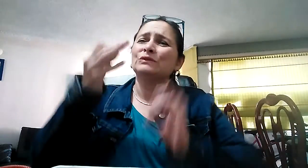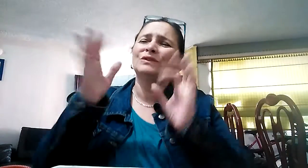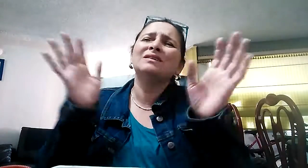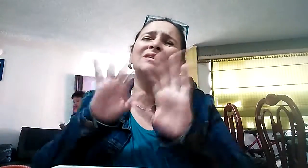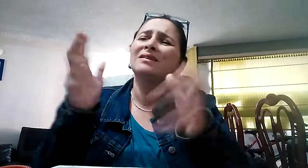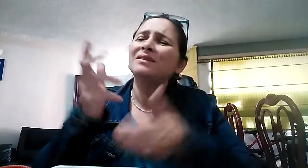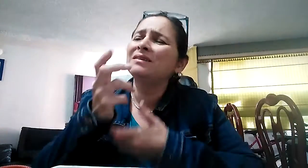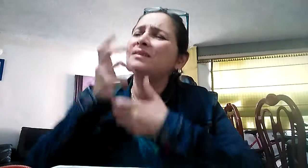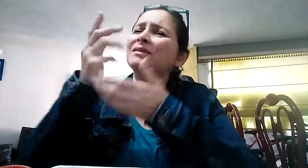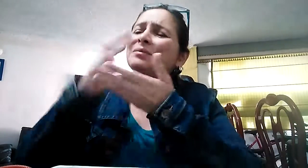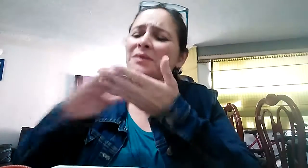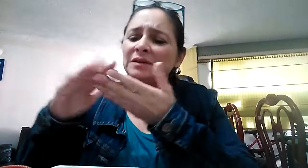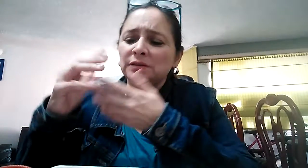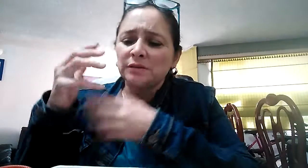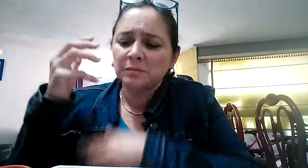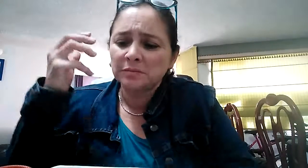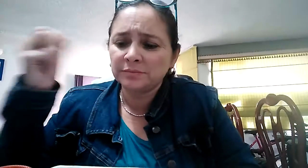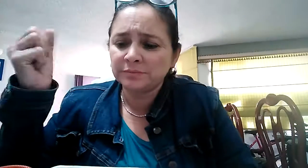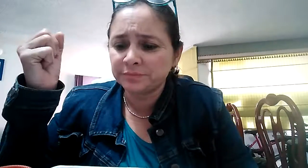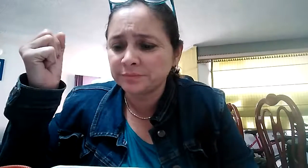Bienvenidos a las caídas del terror.